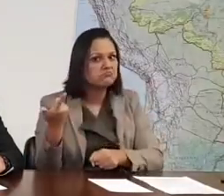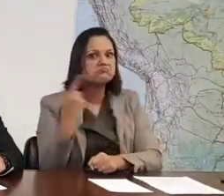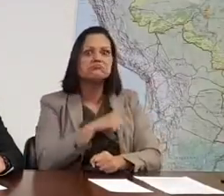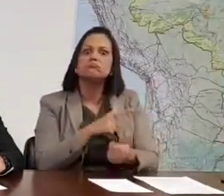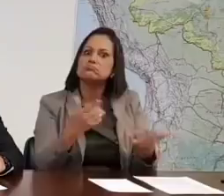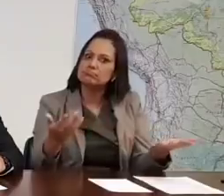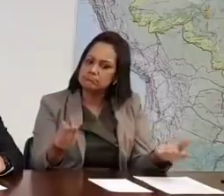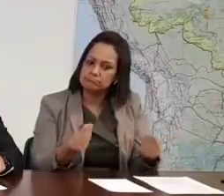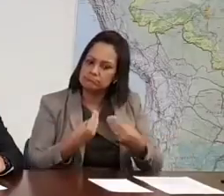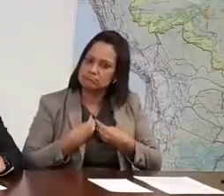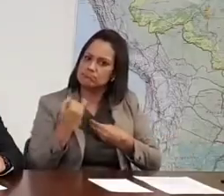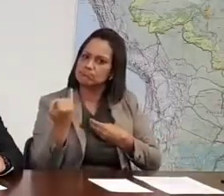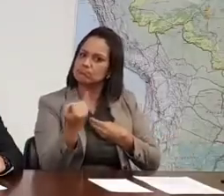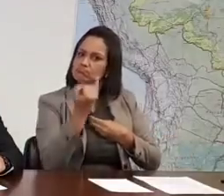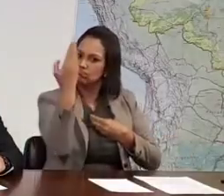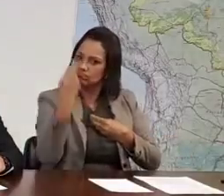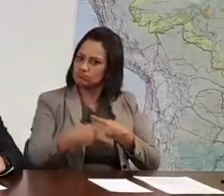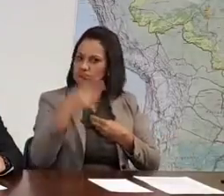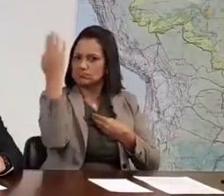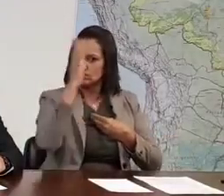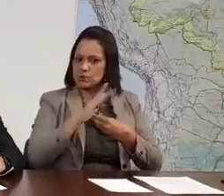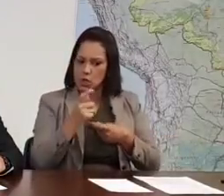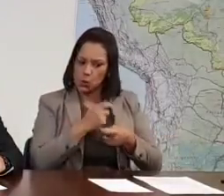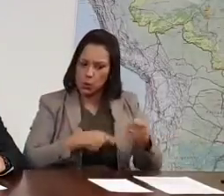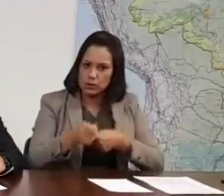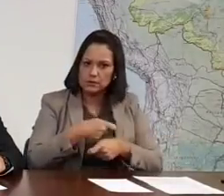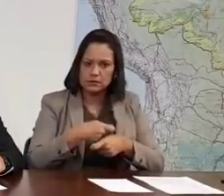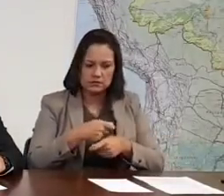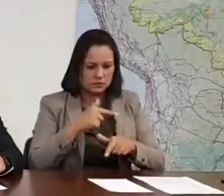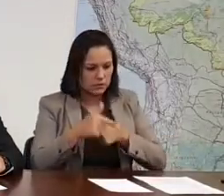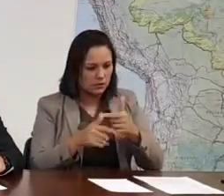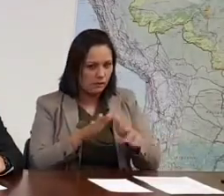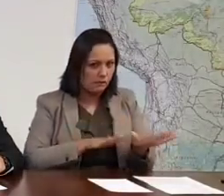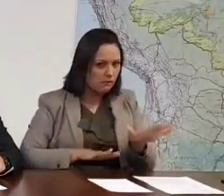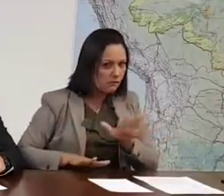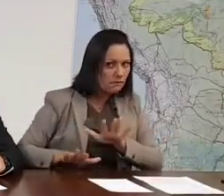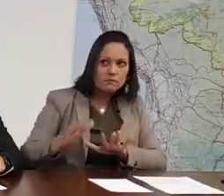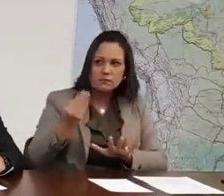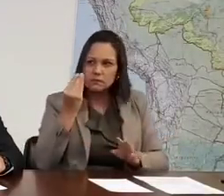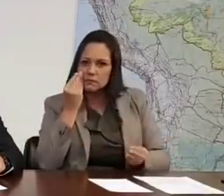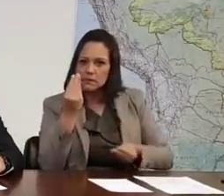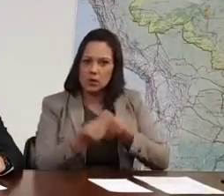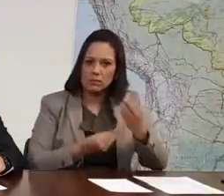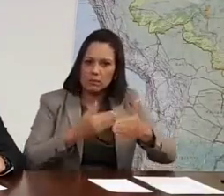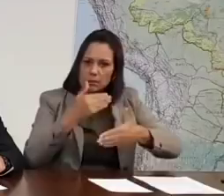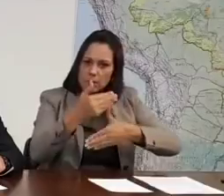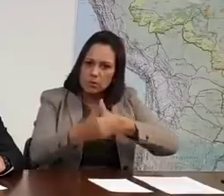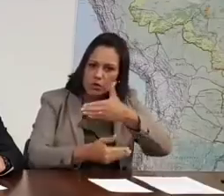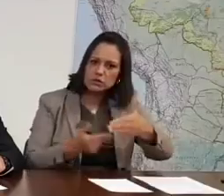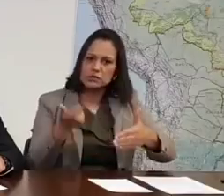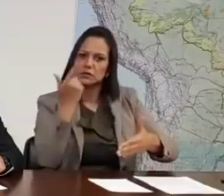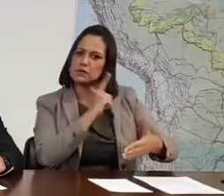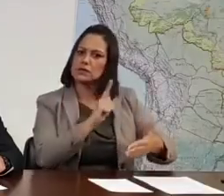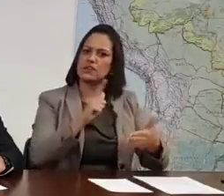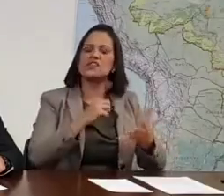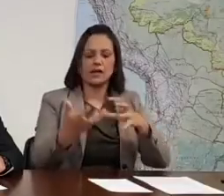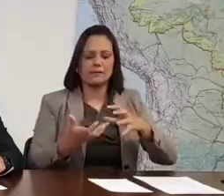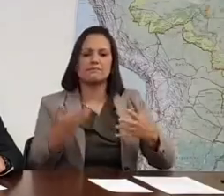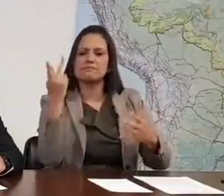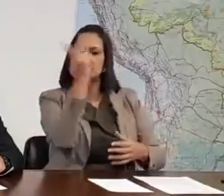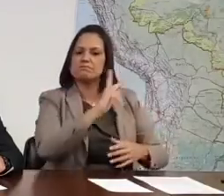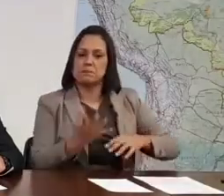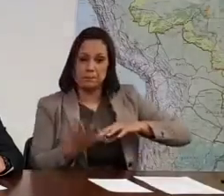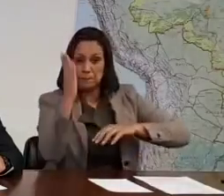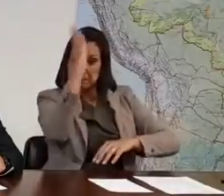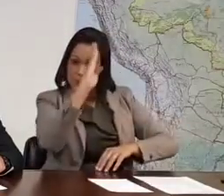é muito importante para a economia brasileira. Então a gente está trabalhando com cuidado, mas caminhando para esse processo de internacionalização do